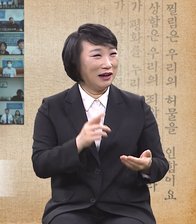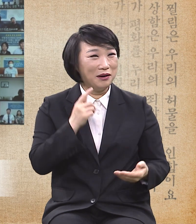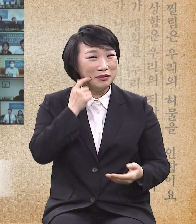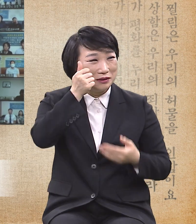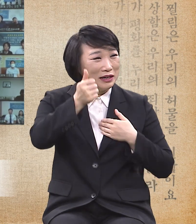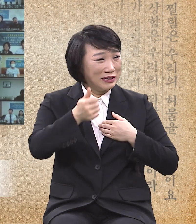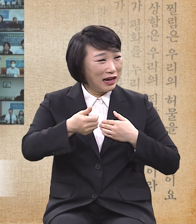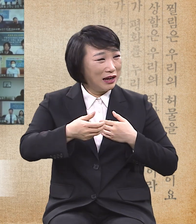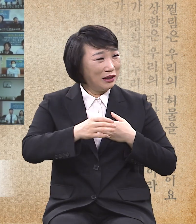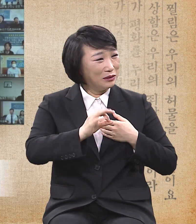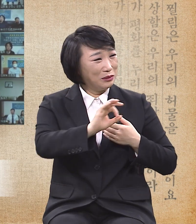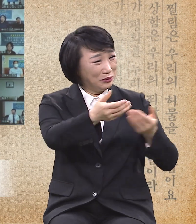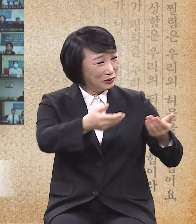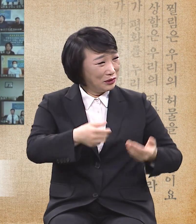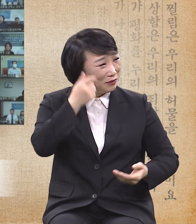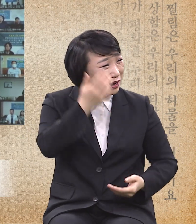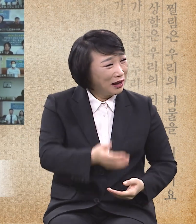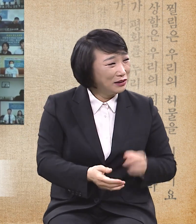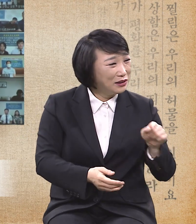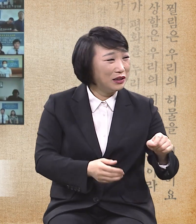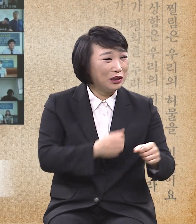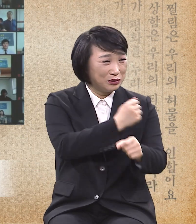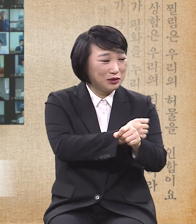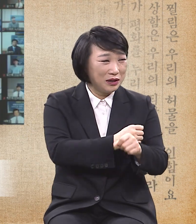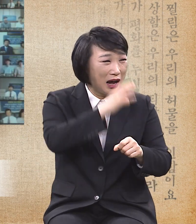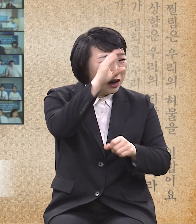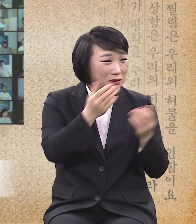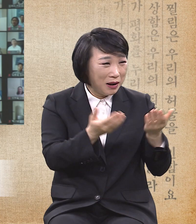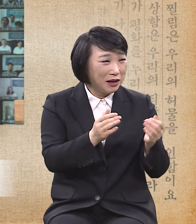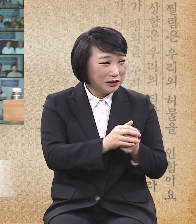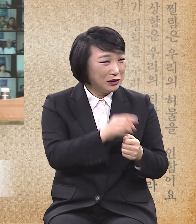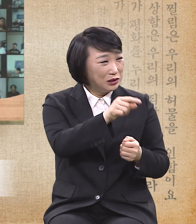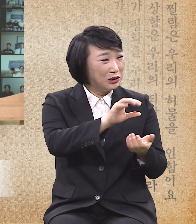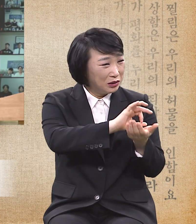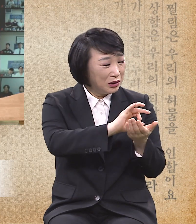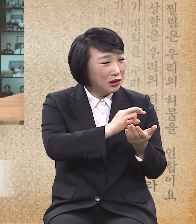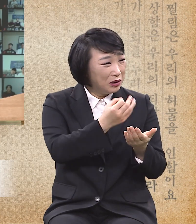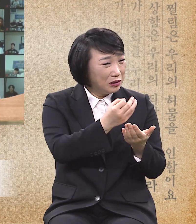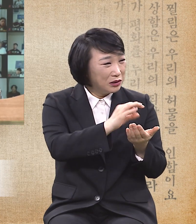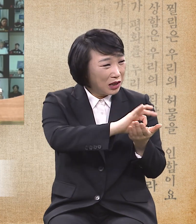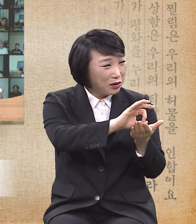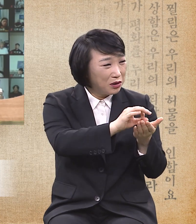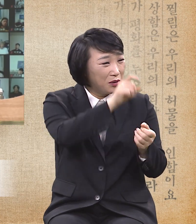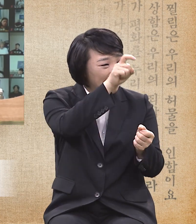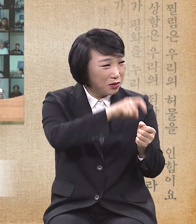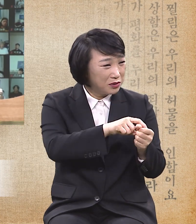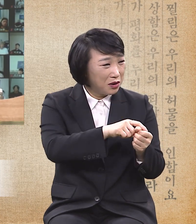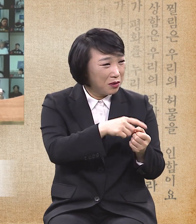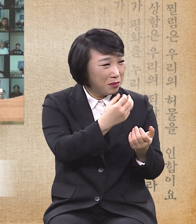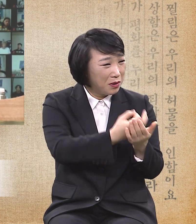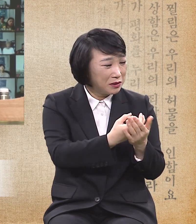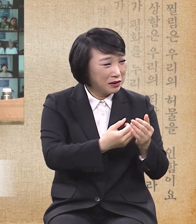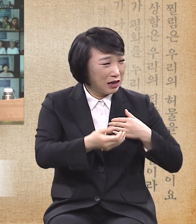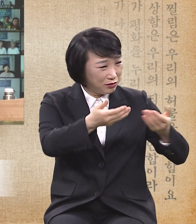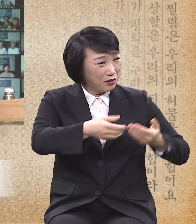목사님 왜 줘? 네가 아르바이트해서 네가 벌어서 너 쓰려고 벌었는데 왜 줘?